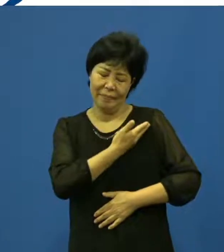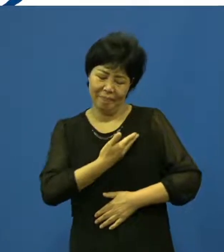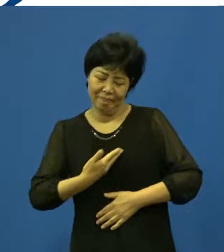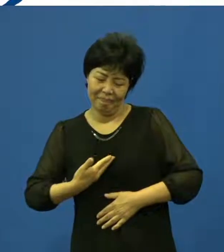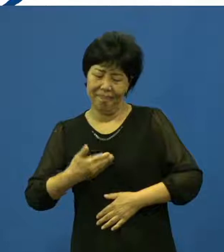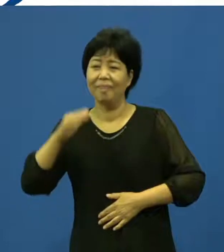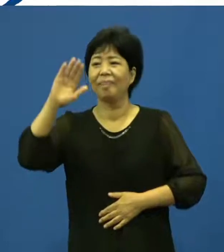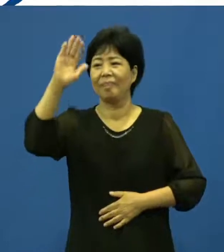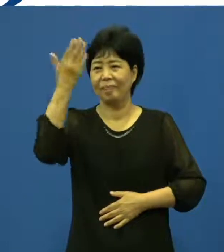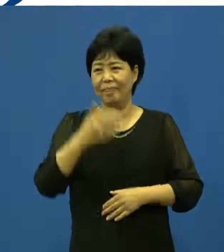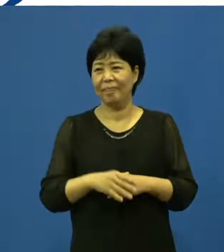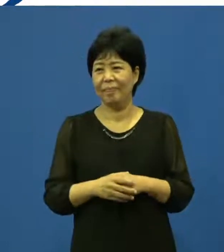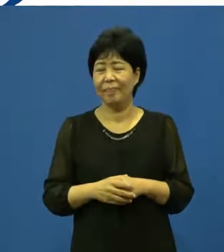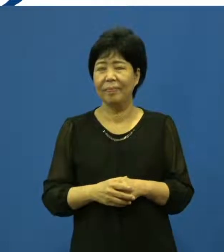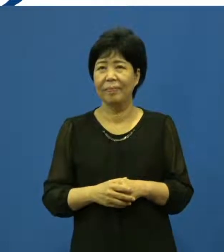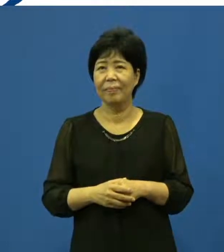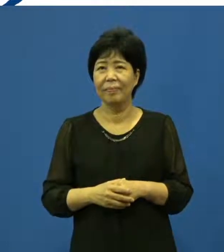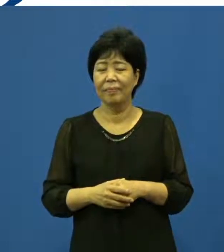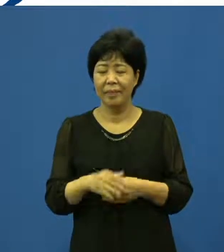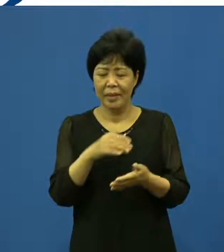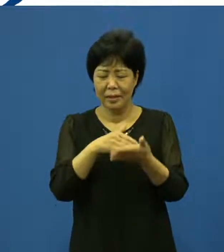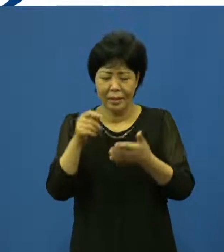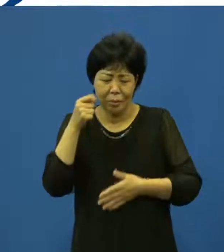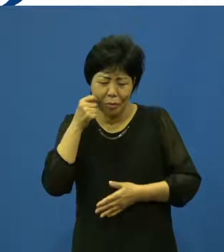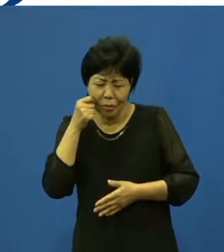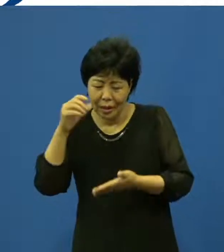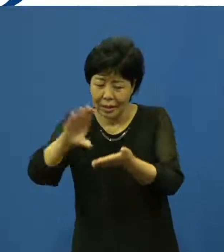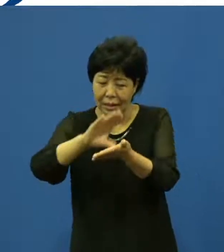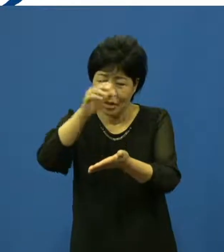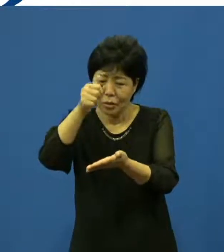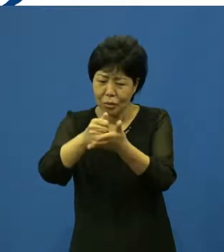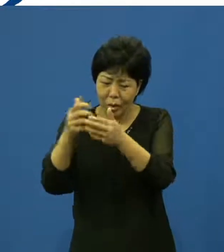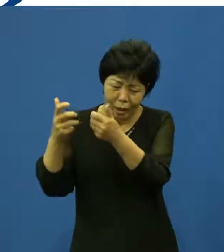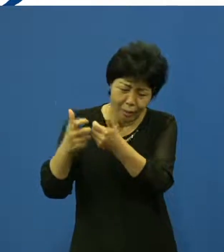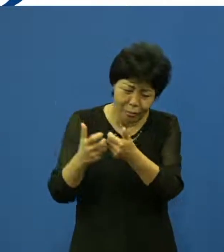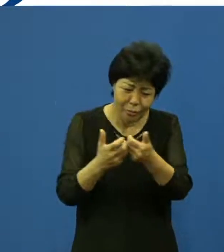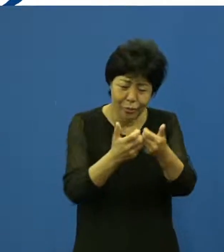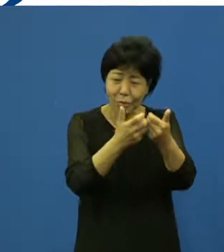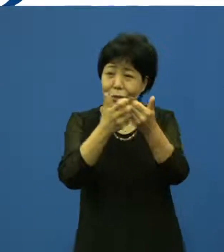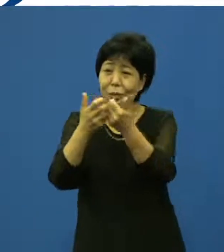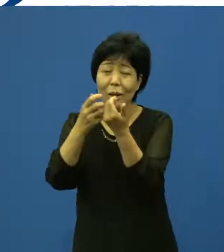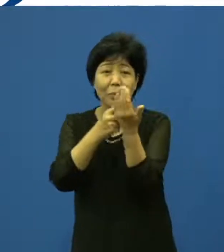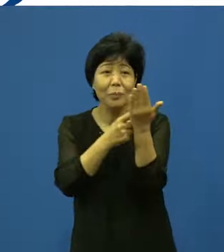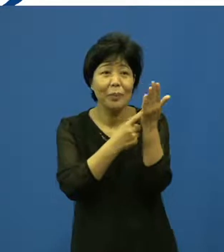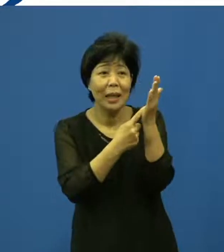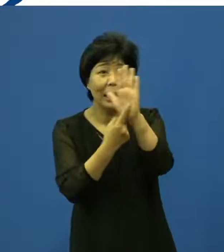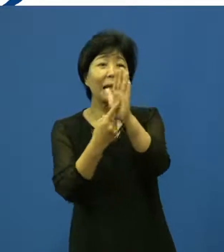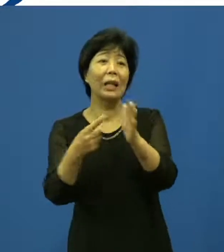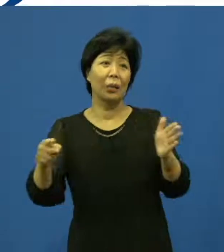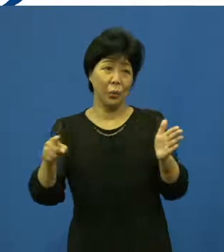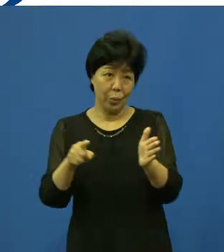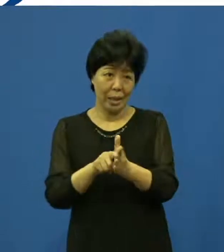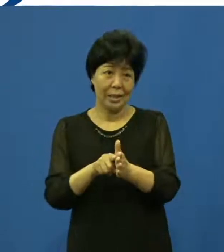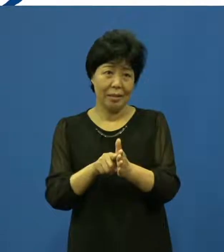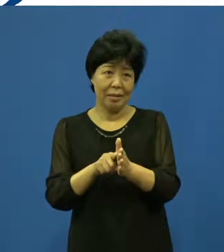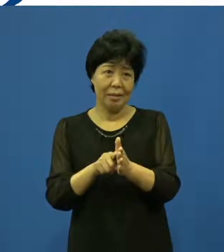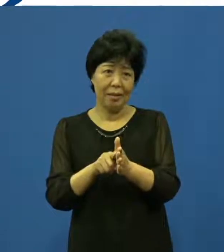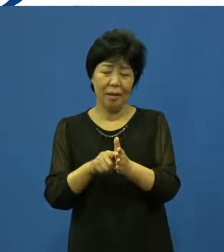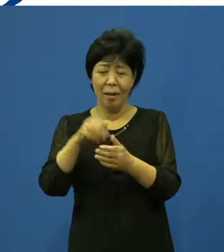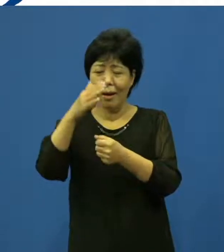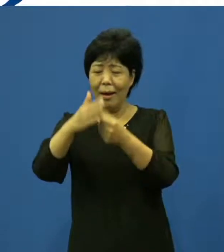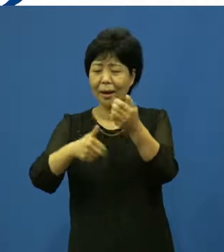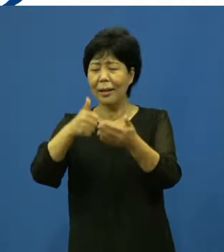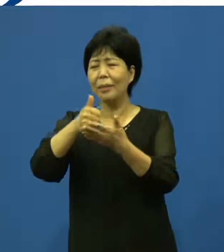청량할 수 없는 그리스도의 풍성함을 드러내려고 하나님이 은혜로 나를